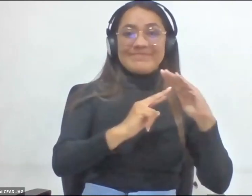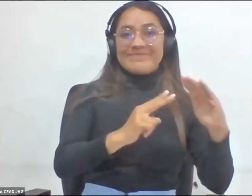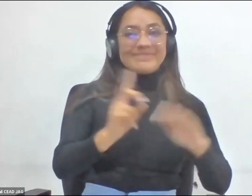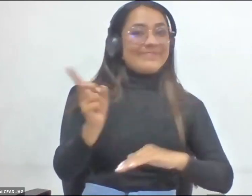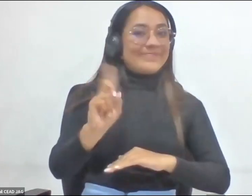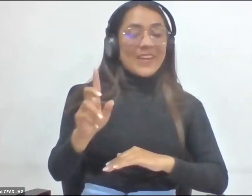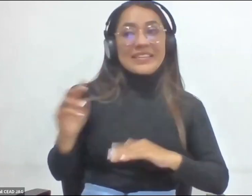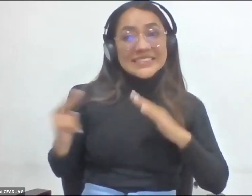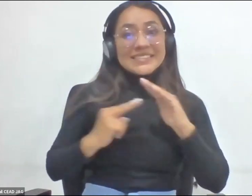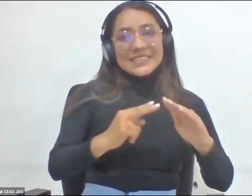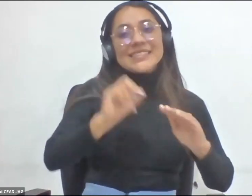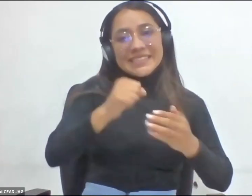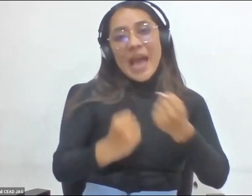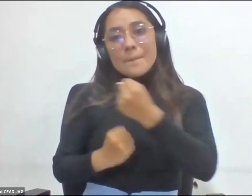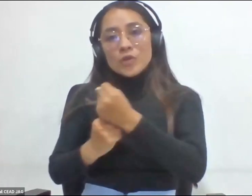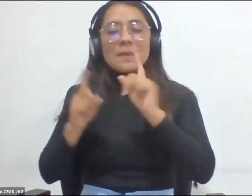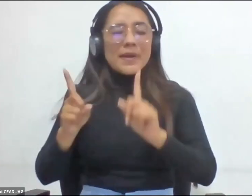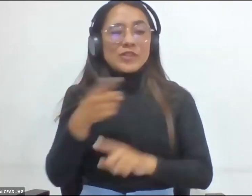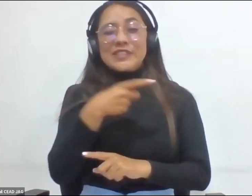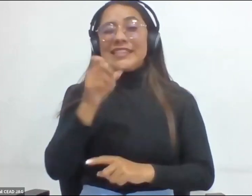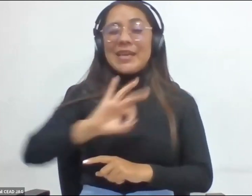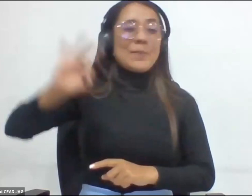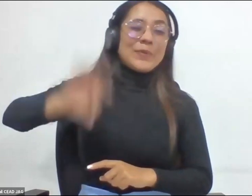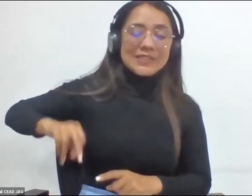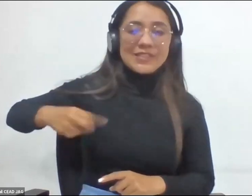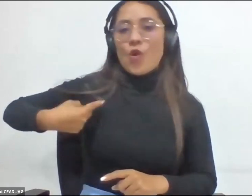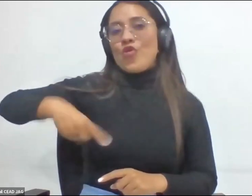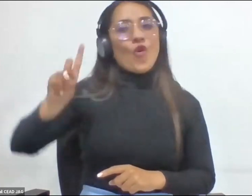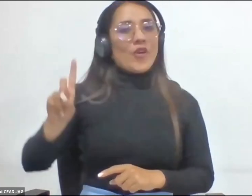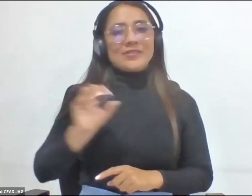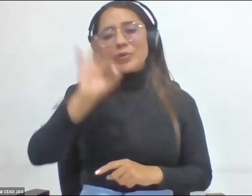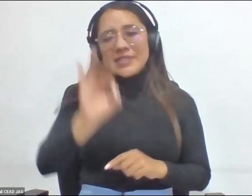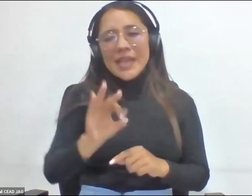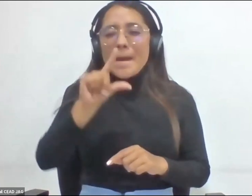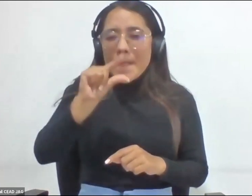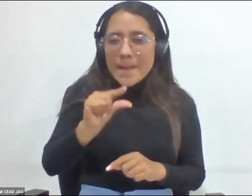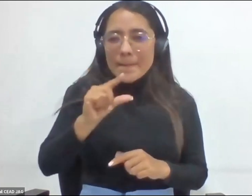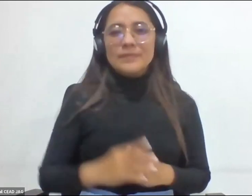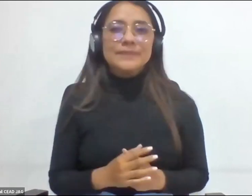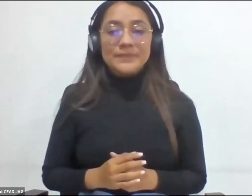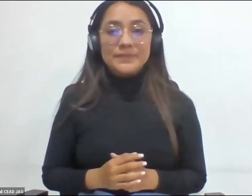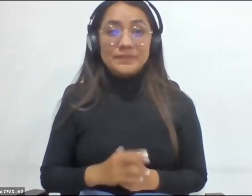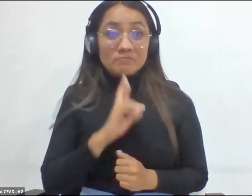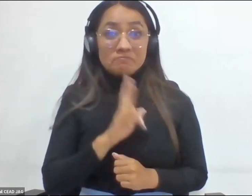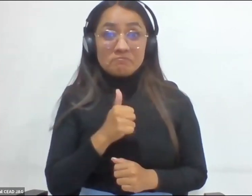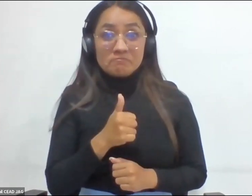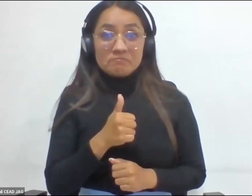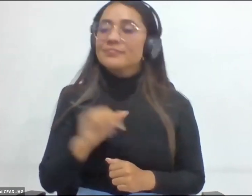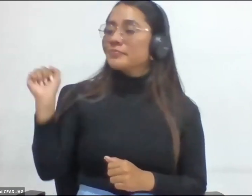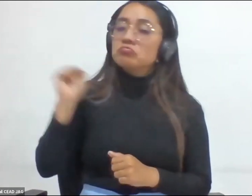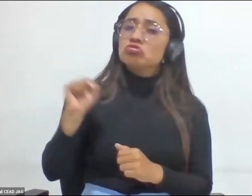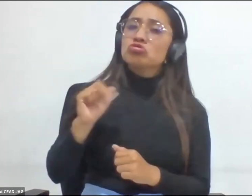100% no sé si también he contestado tu pregunta Sandra sí sí así es creo que